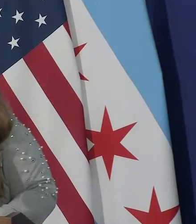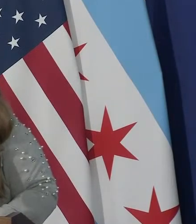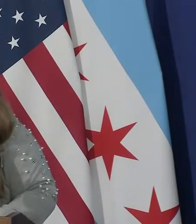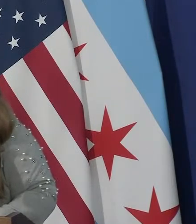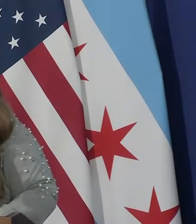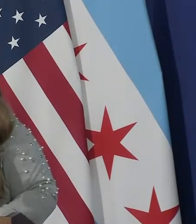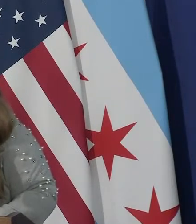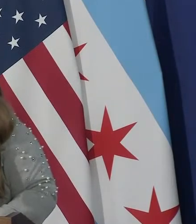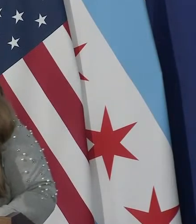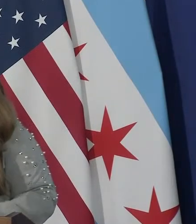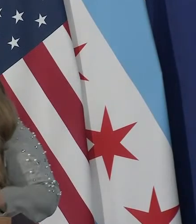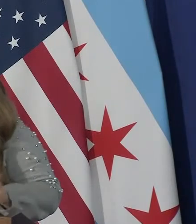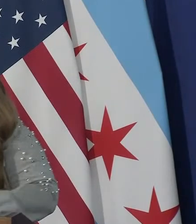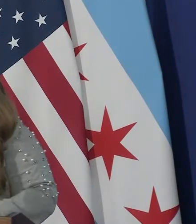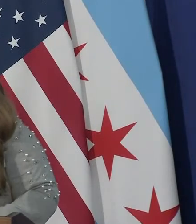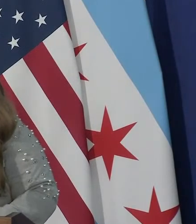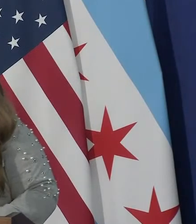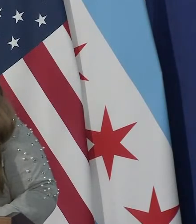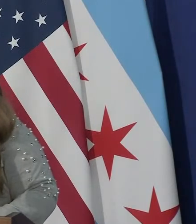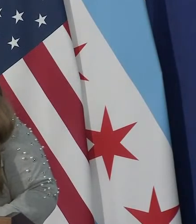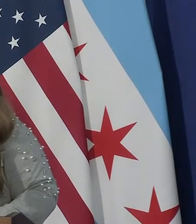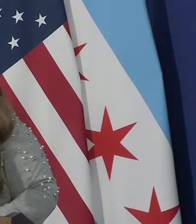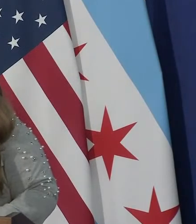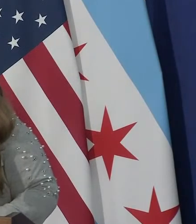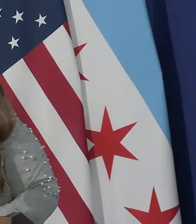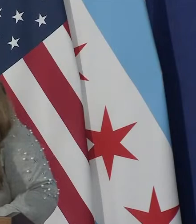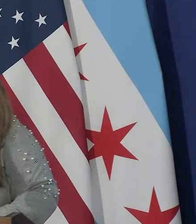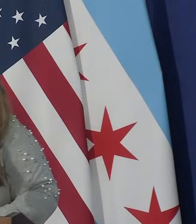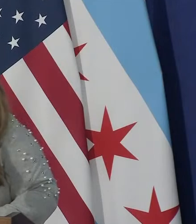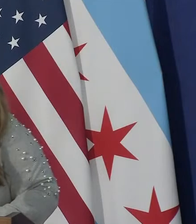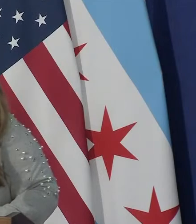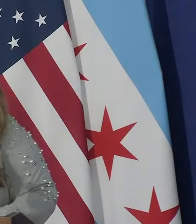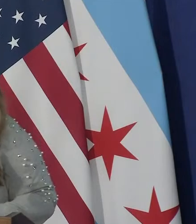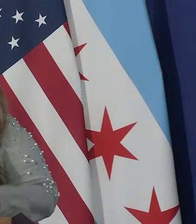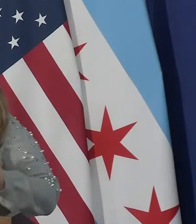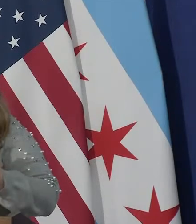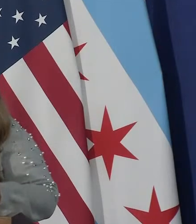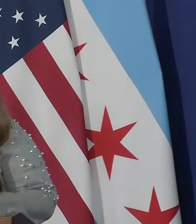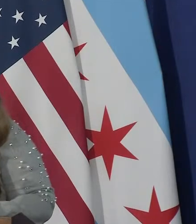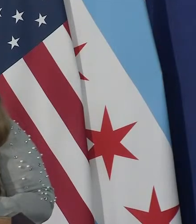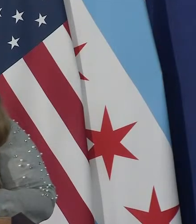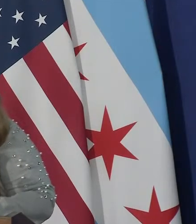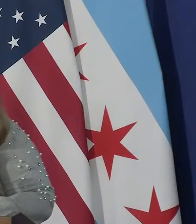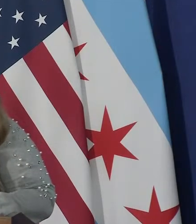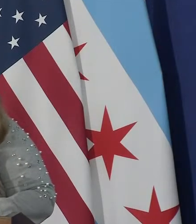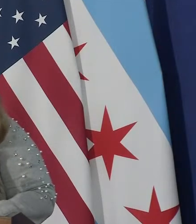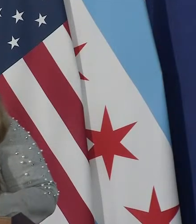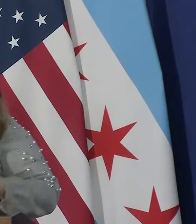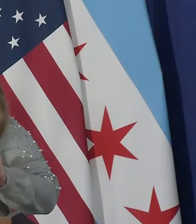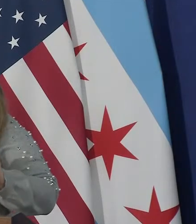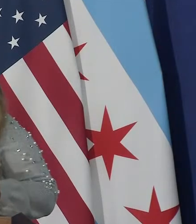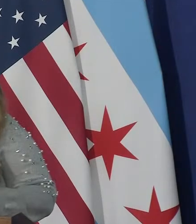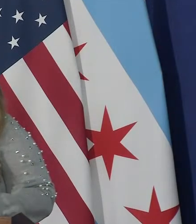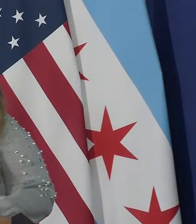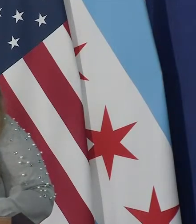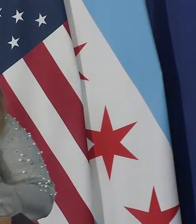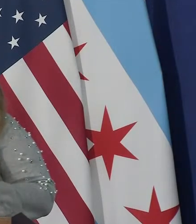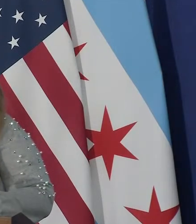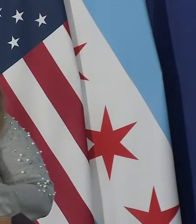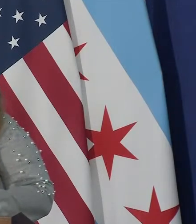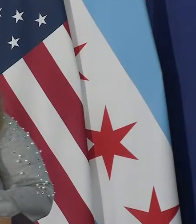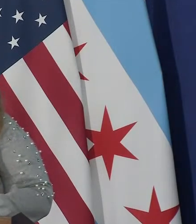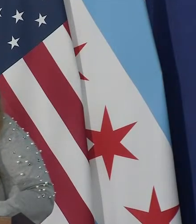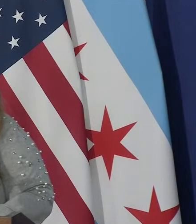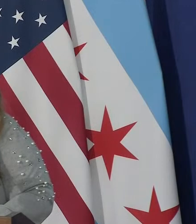la creación de un mercado central para ayudar a los habitantes de Chicago a encontrar esas citas y